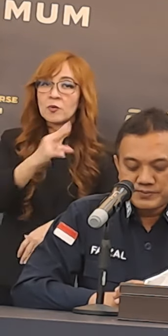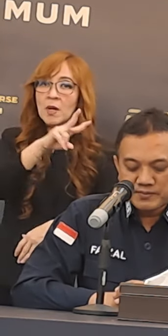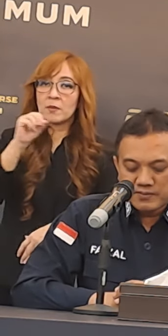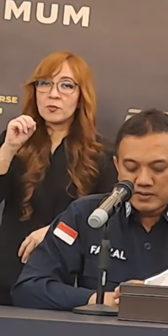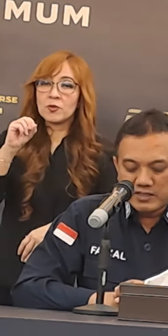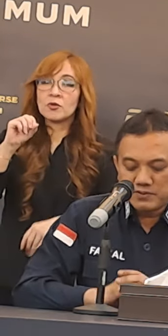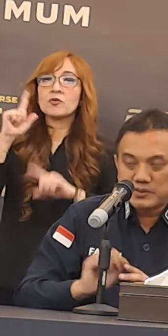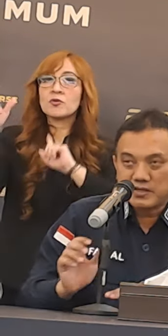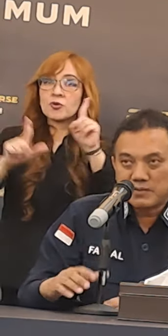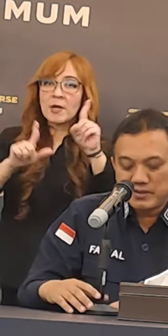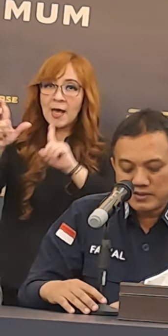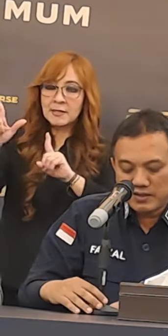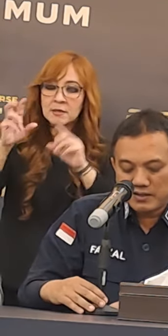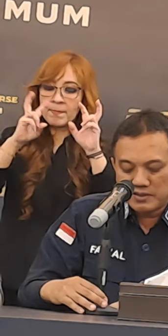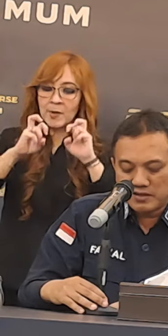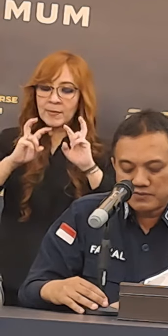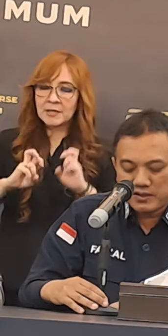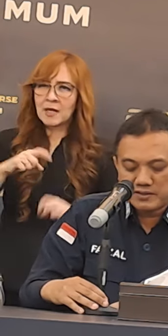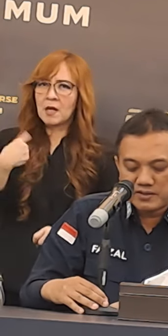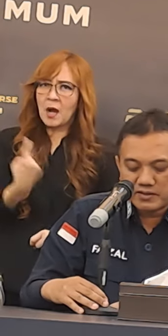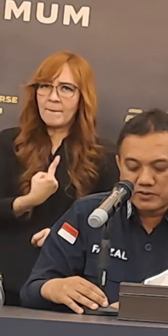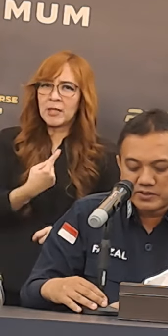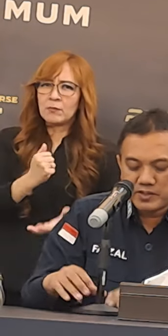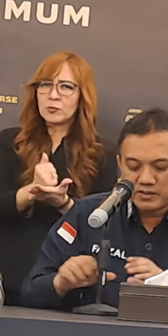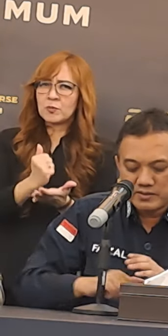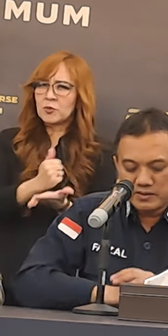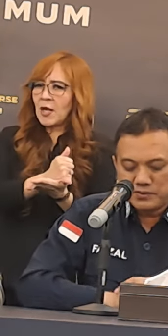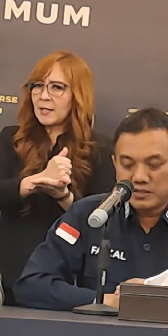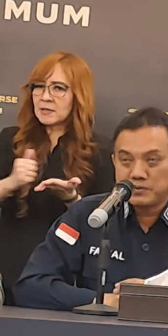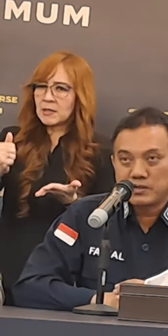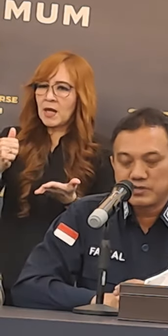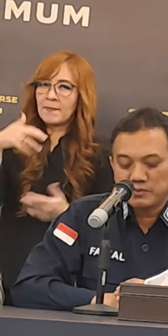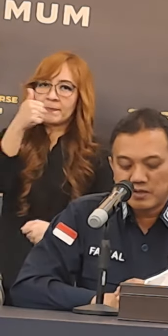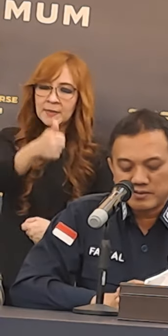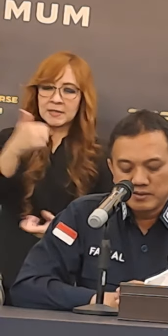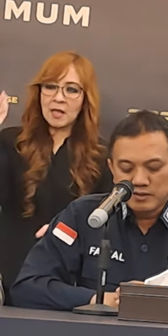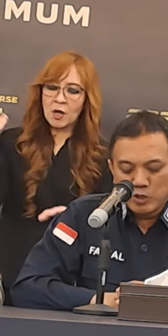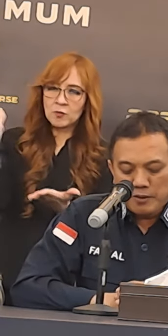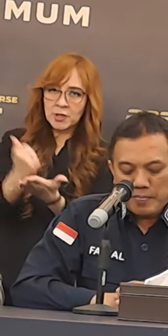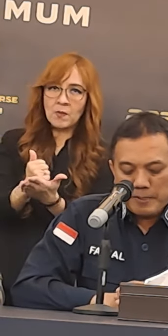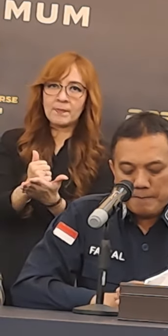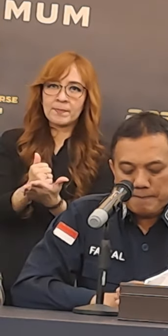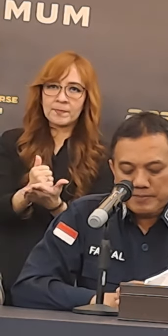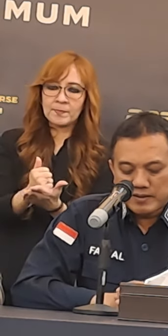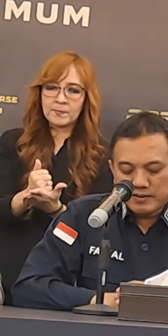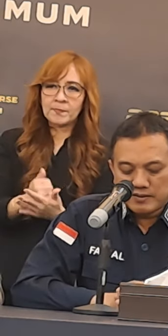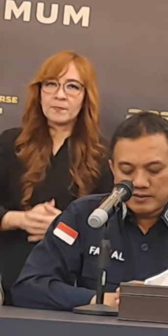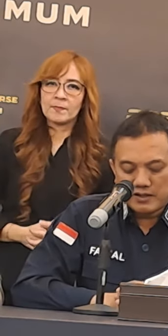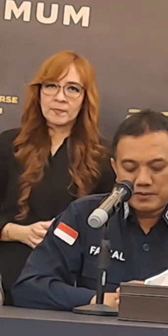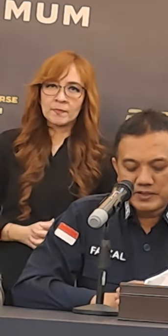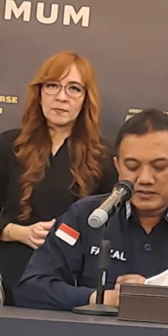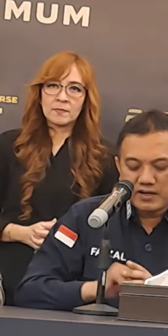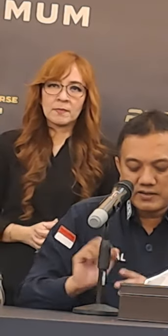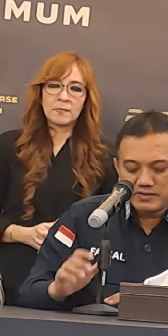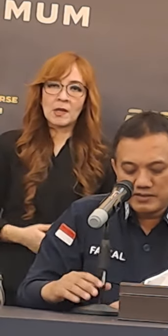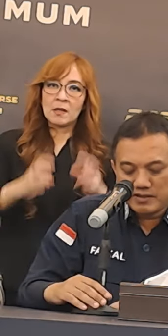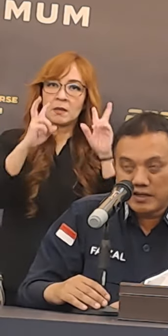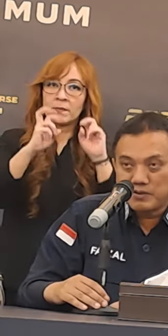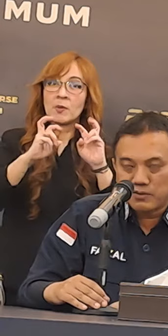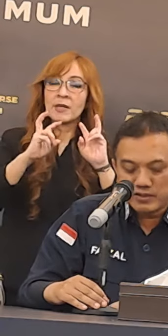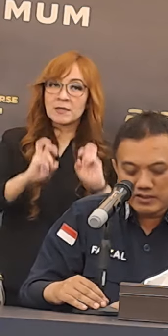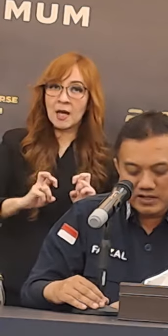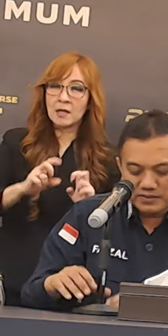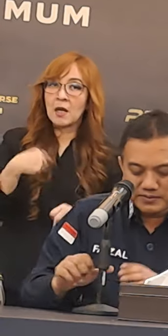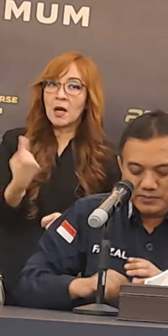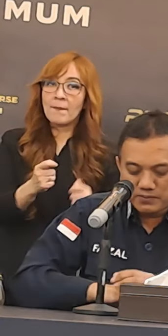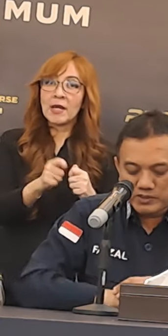2017. Jadi pemeriksaan kami adalah sangat valid dan akuntabel, bisa dipertanggungjawabkan. Nah, pemeriksaan yang